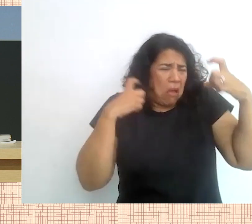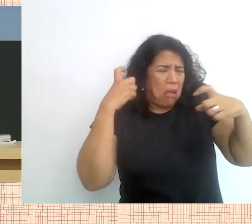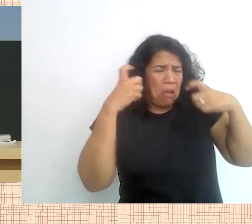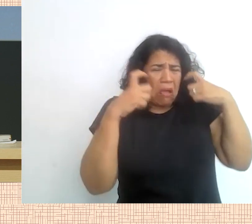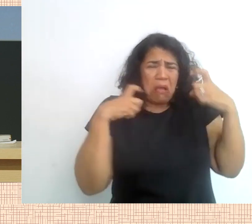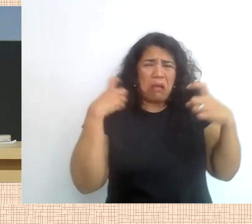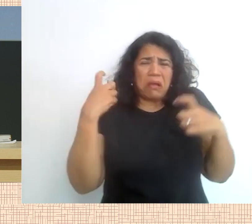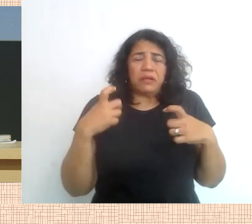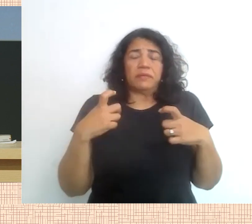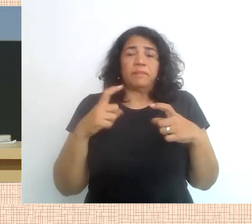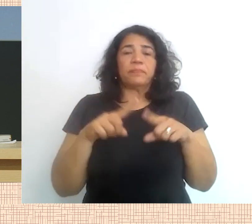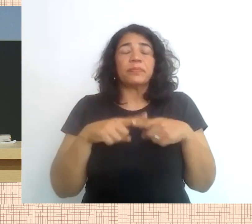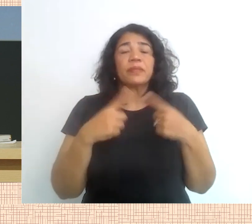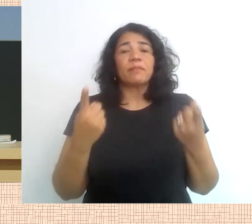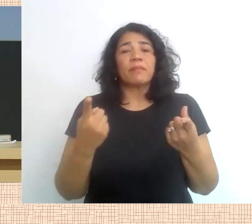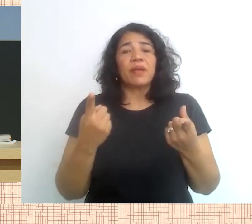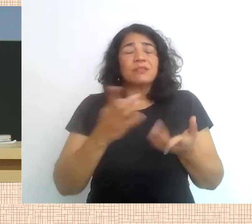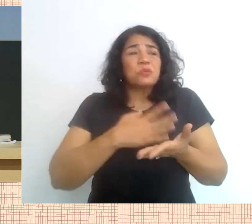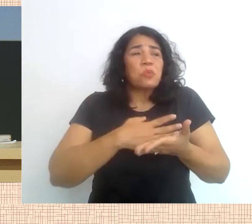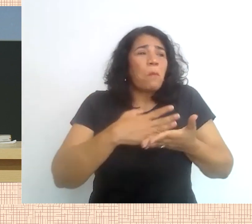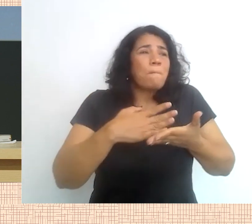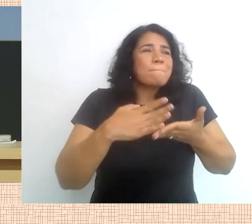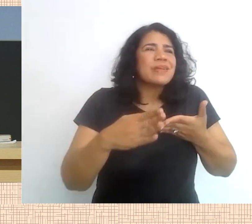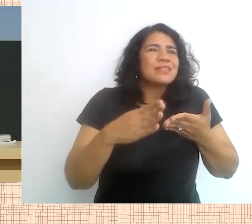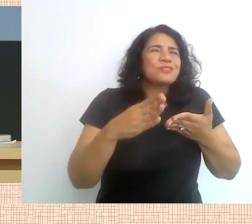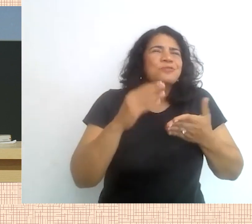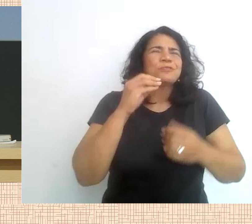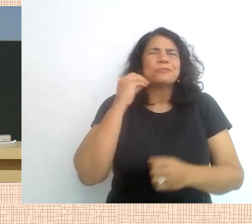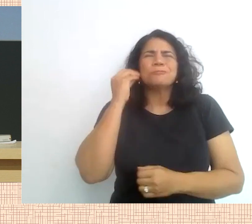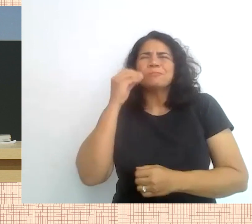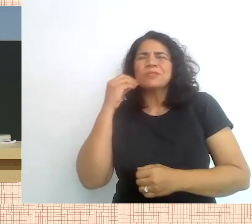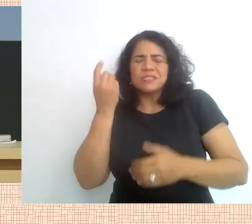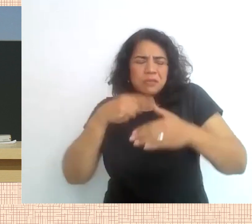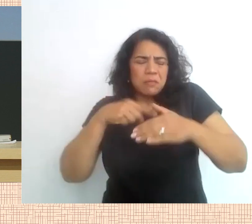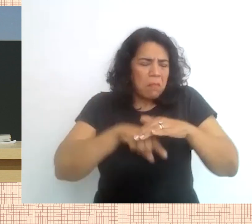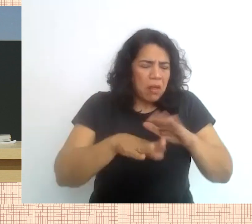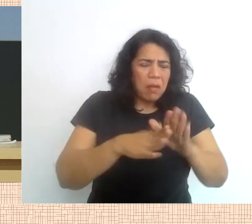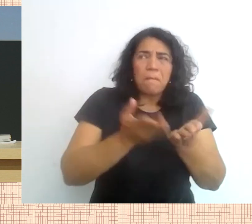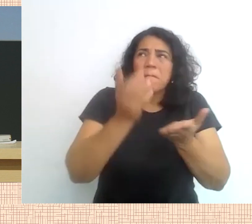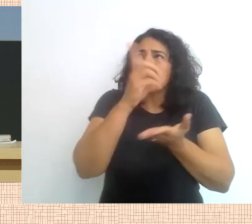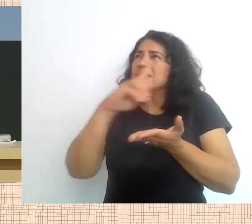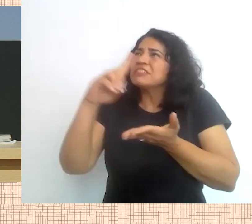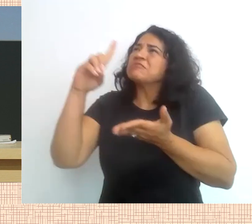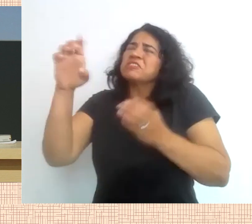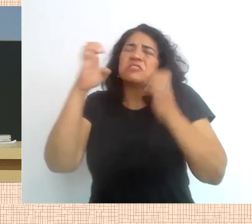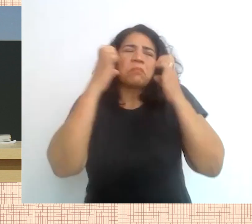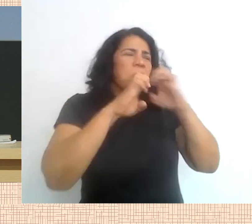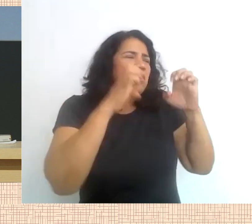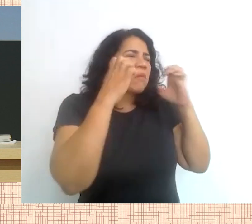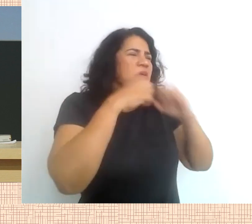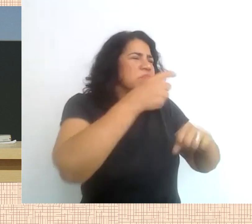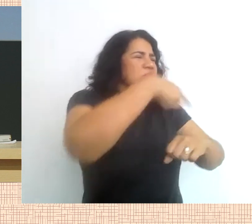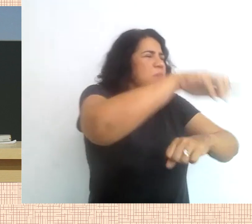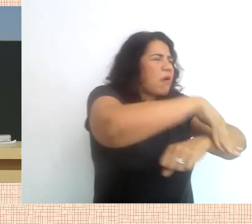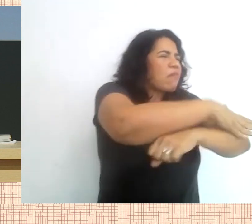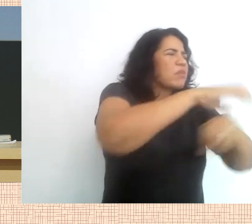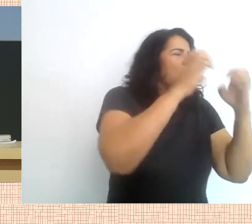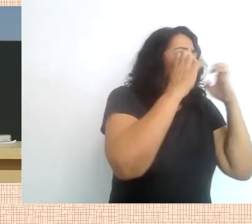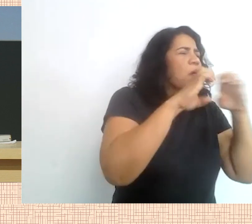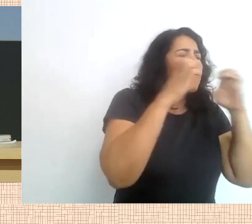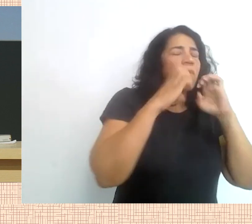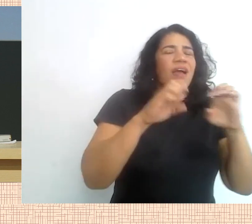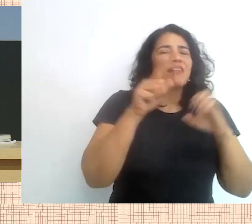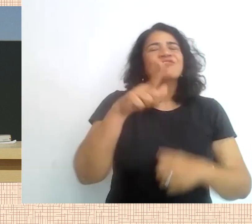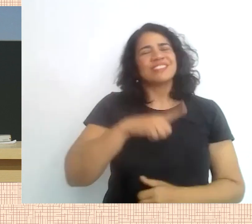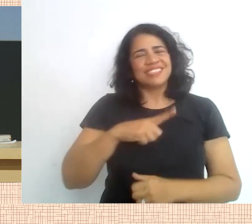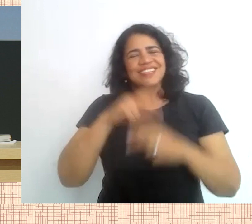estressado, mas desde que você começou a desfrutar da graça, na imersão da palavra, pregar o evangelho, orar pelas pessoas na rua, você não